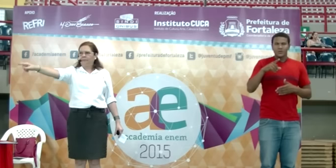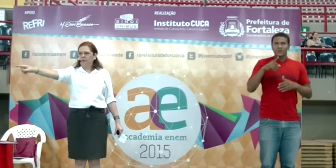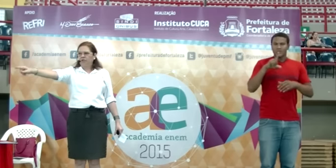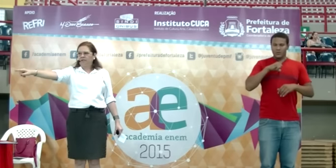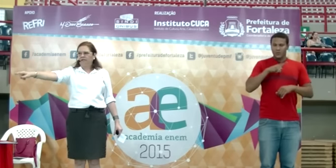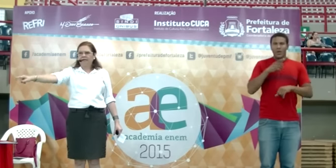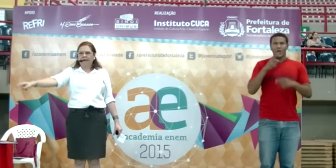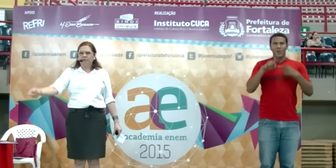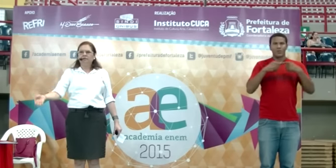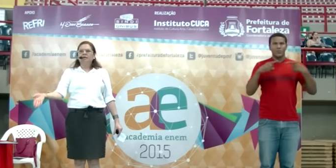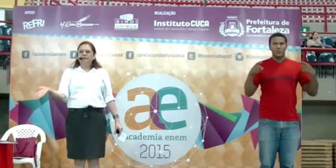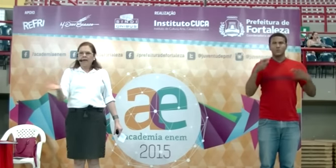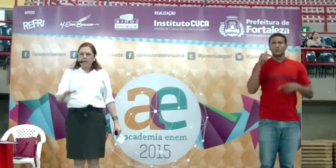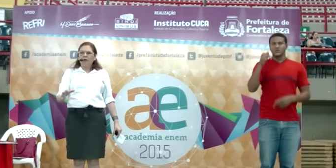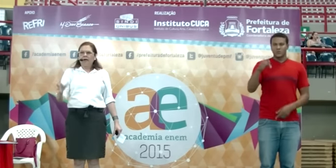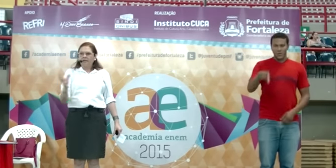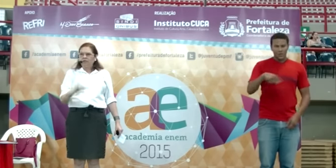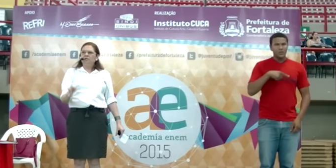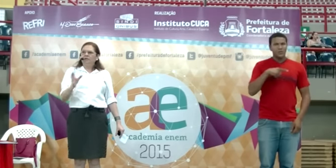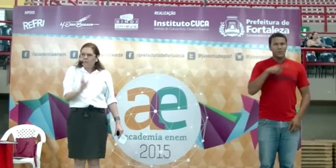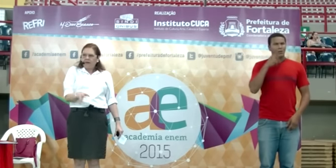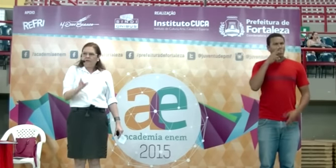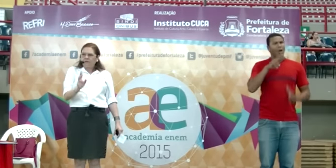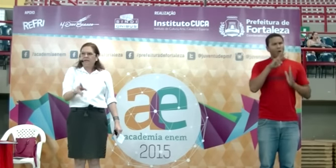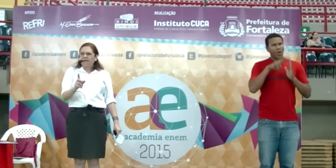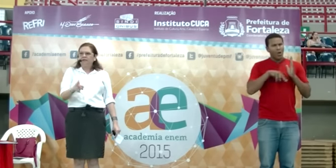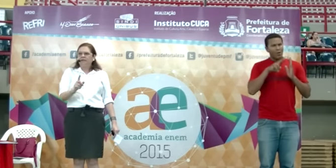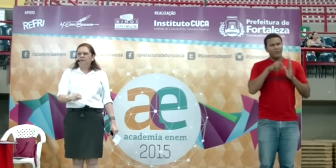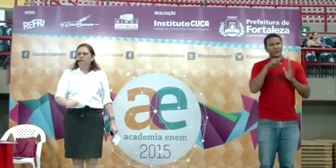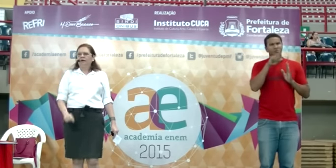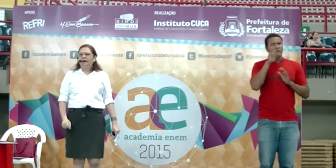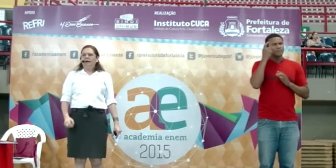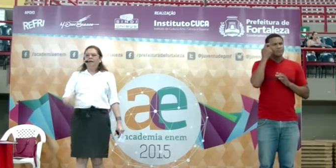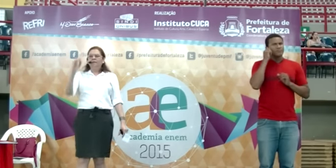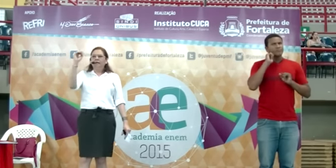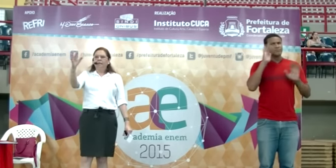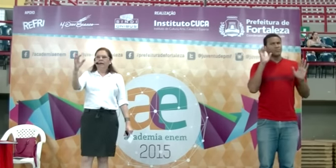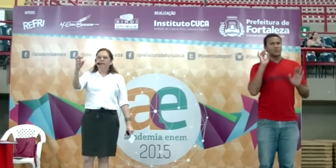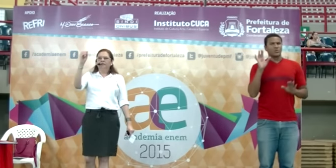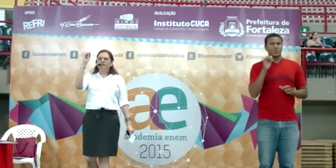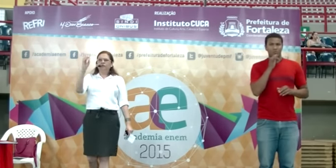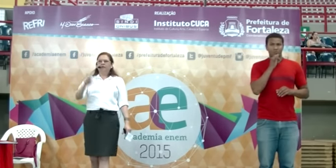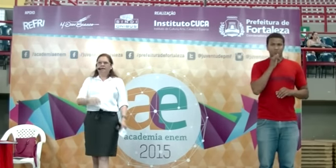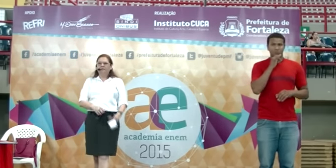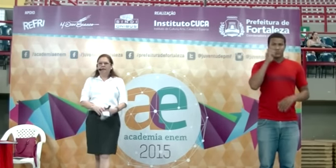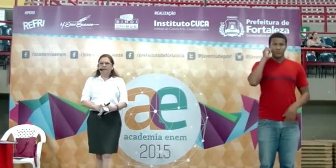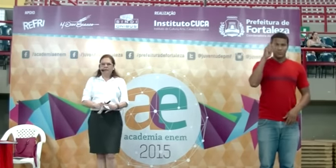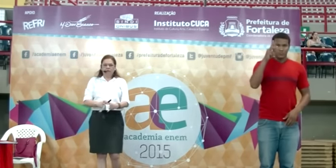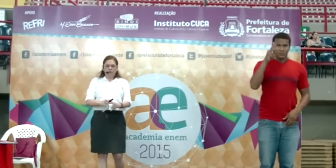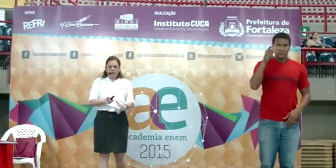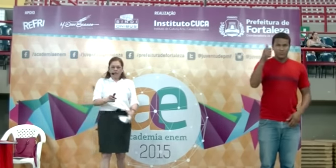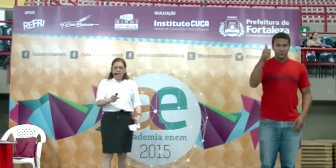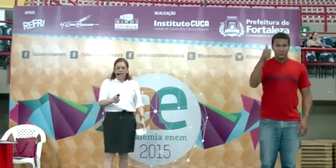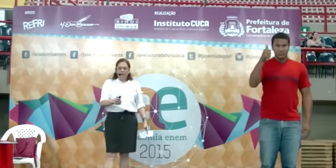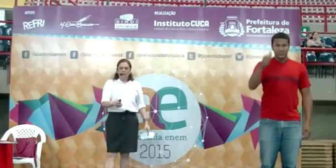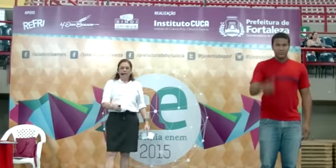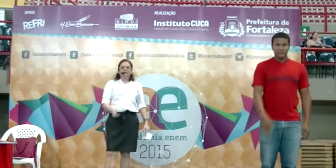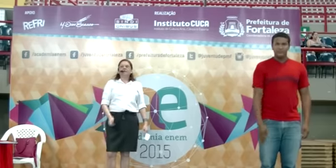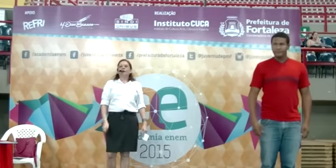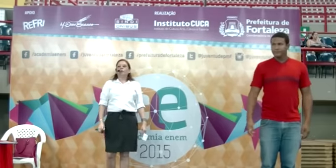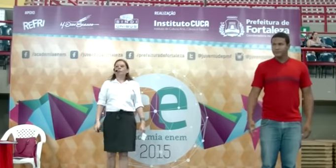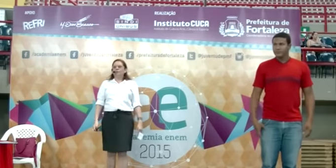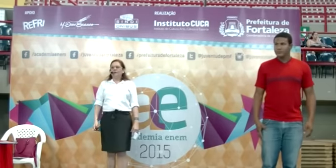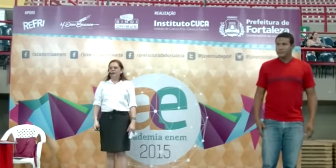tudo está na apostila 7, dá uma olhadinha para você se situar. Tema é isso, tese é isso.